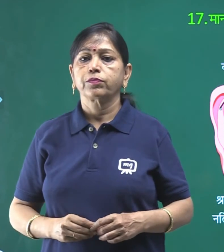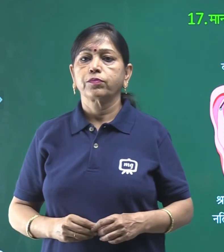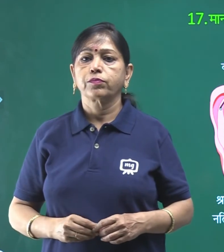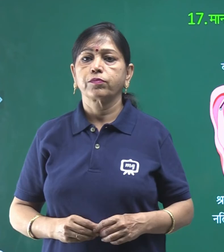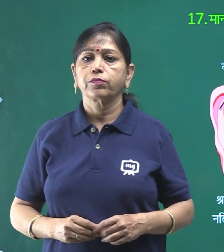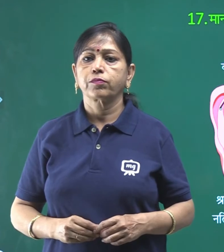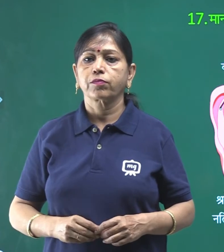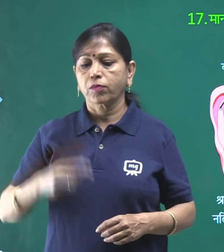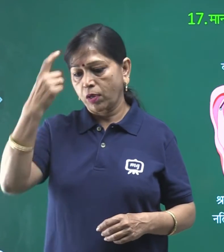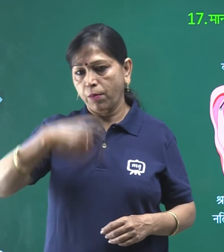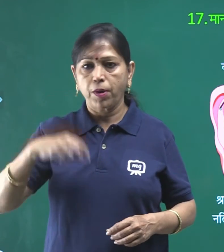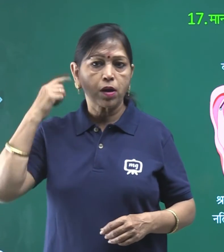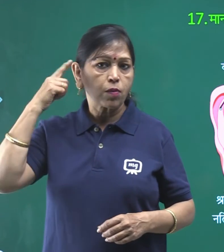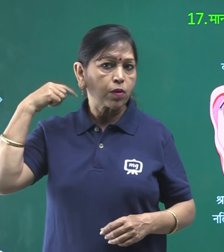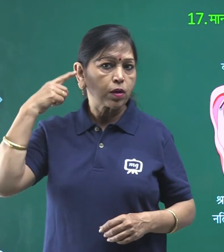मानव कण की संरचना